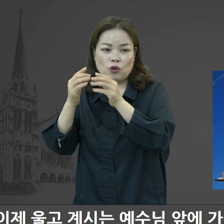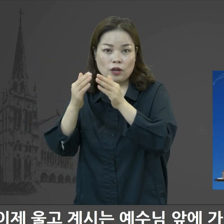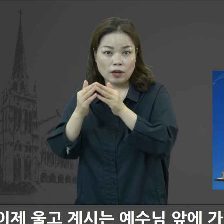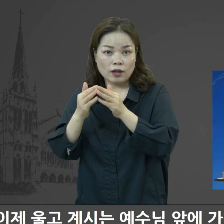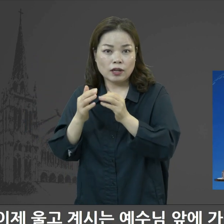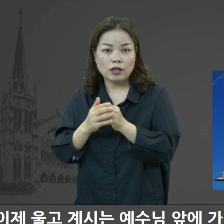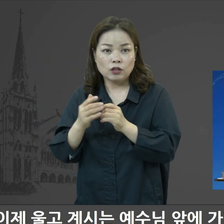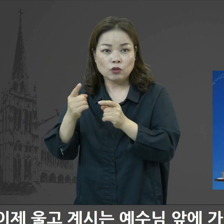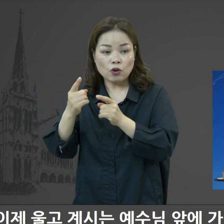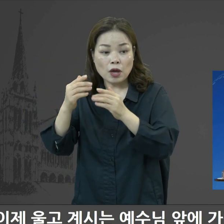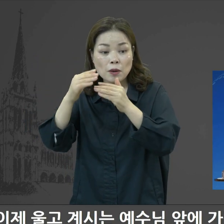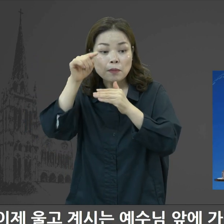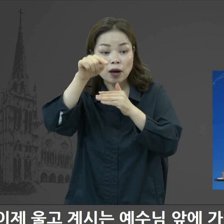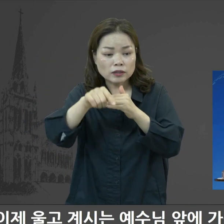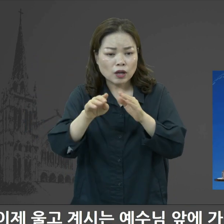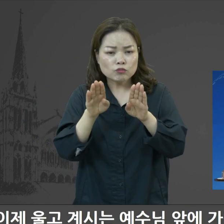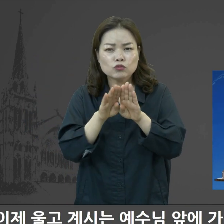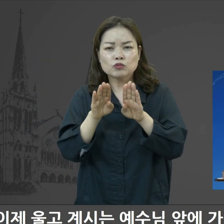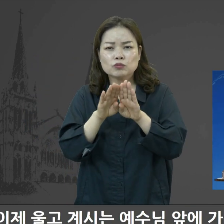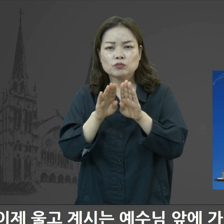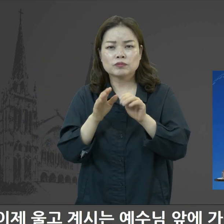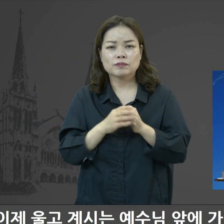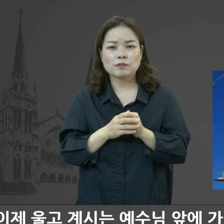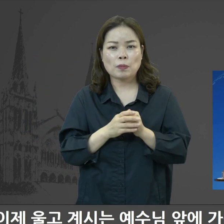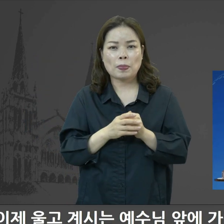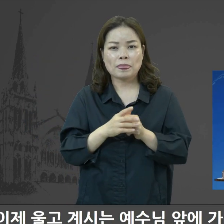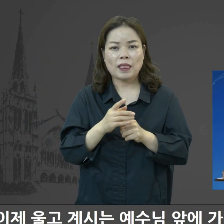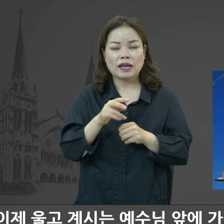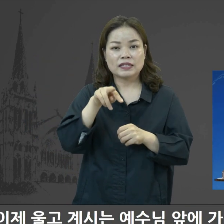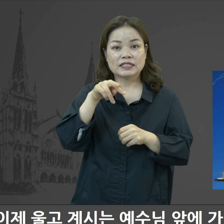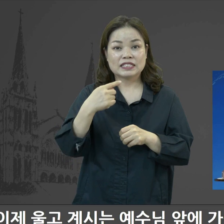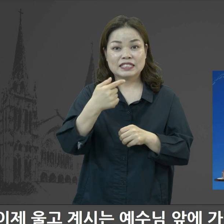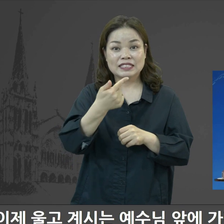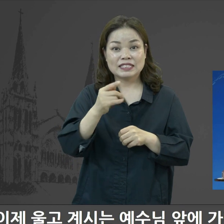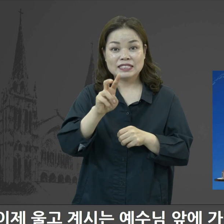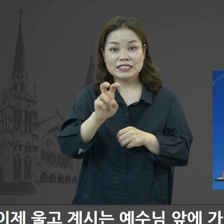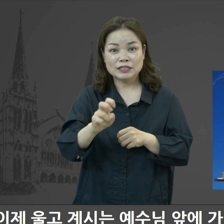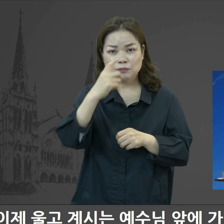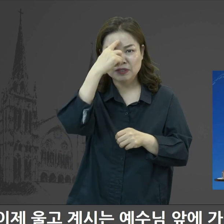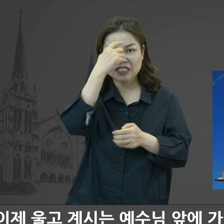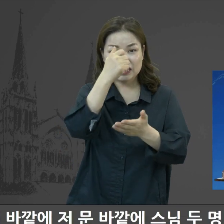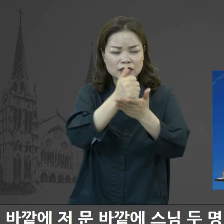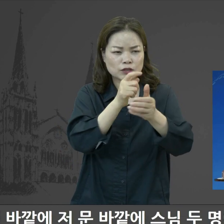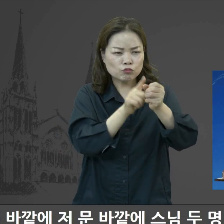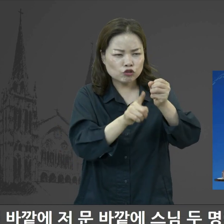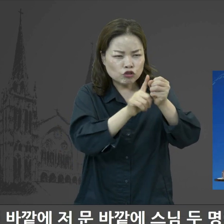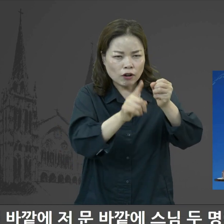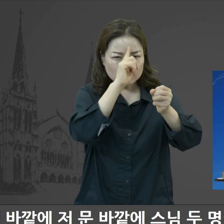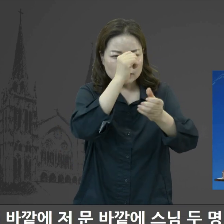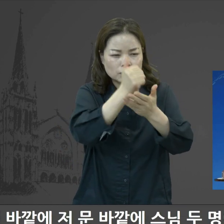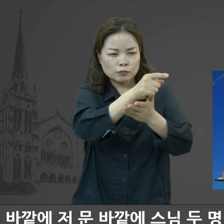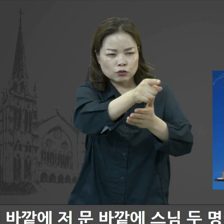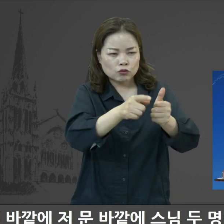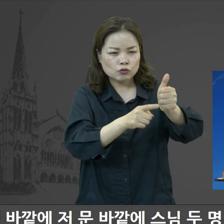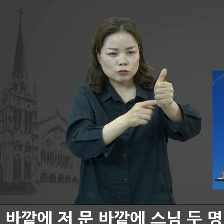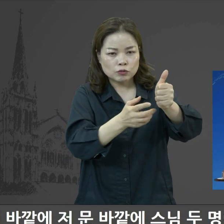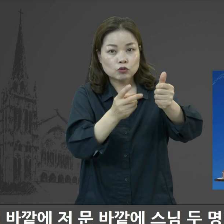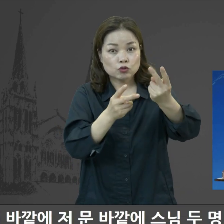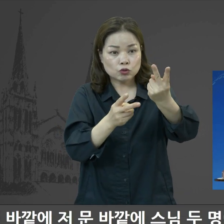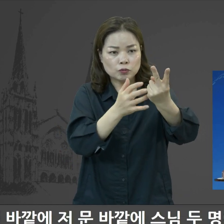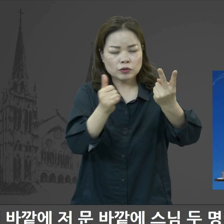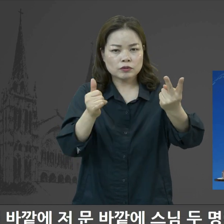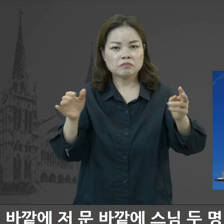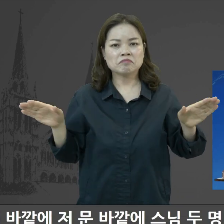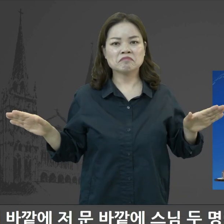오는데, 교회 바깥에, 저 문 바깥에 스님 2명이요 저를 딱 막아요. 선영아 너 여기 들어가면 안 돼 하고 저를